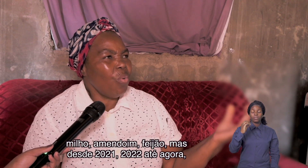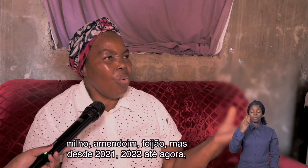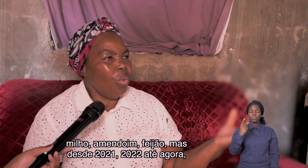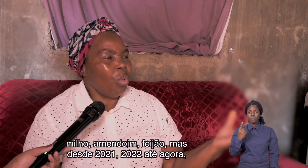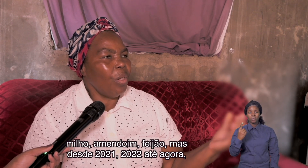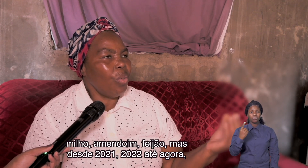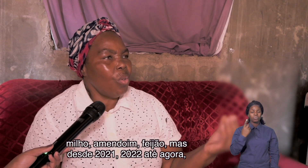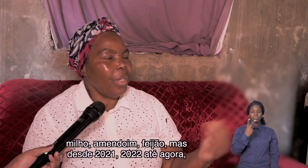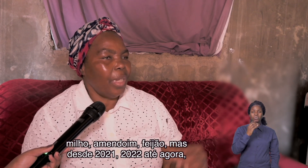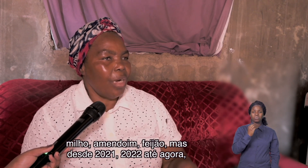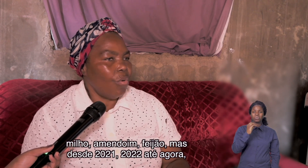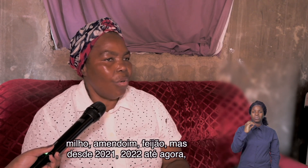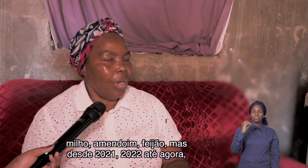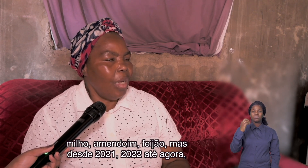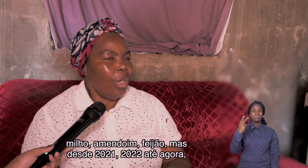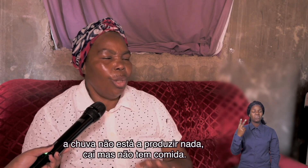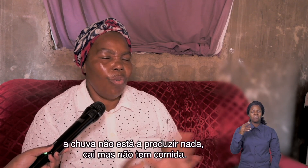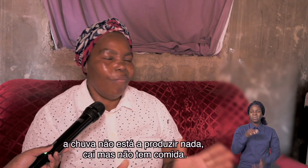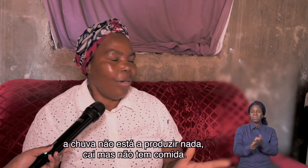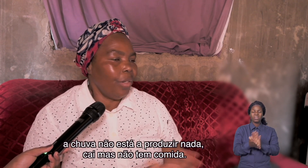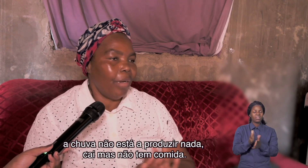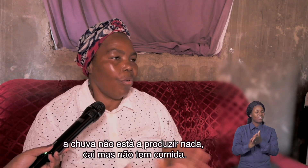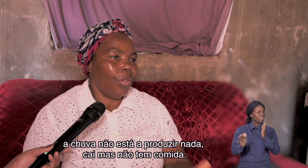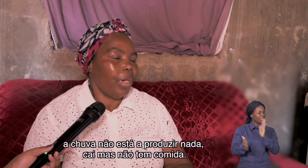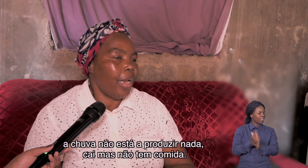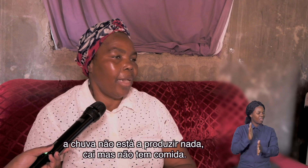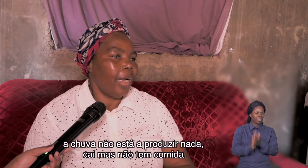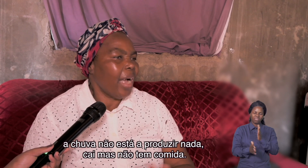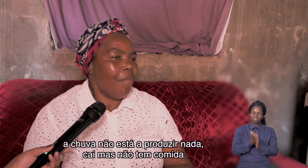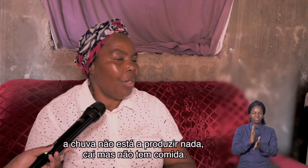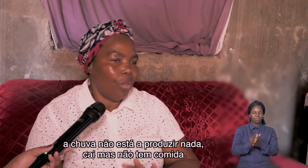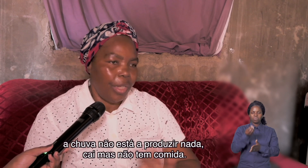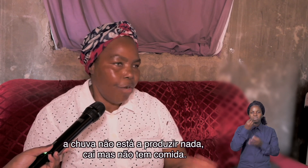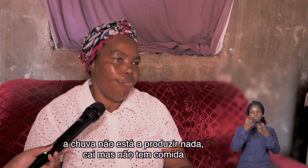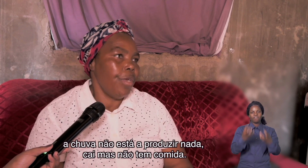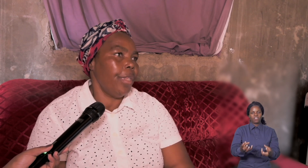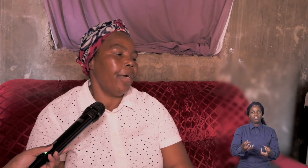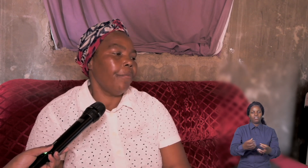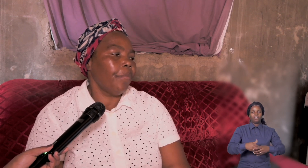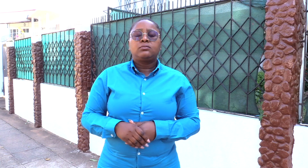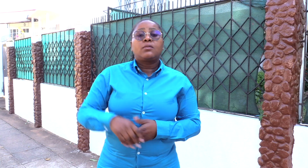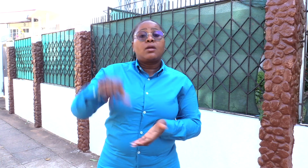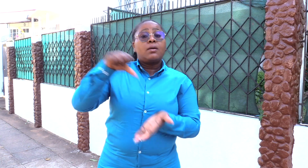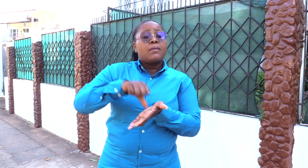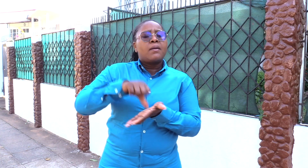2001, 2002 até agora, chuva não está a produzir nada, cai, mas não tem comida.